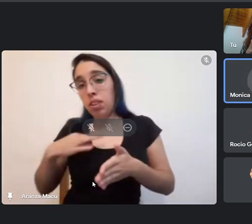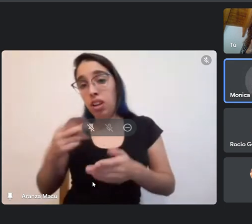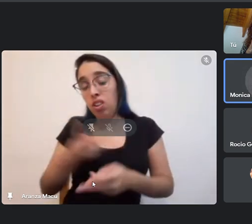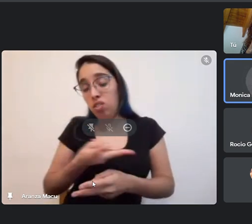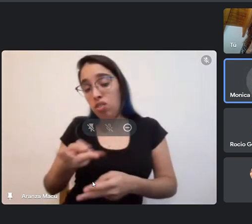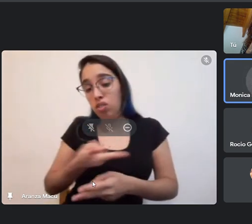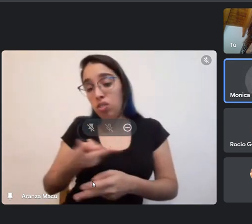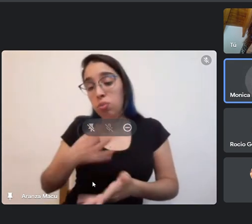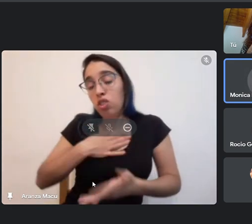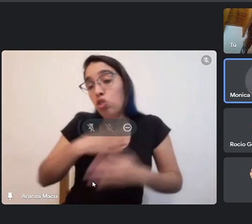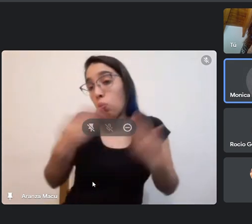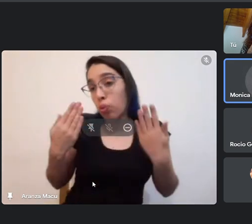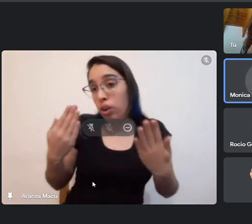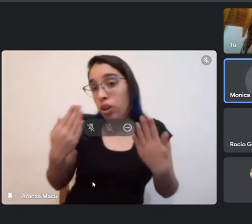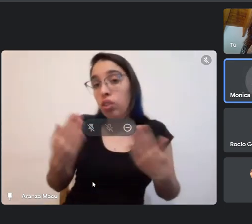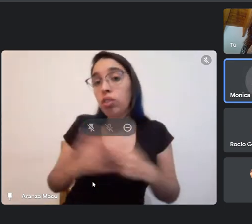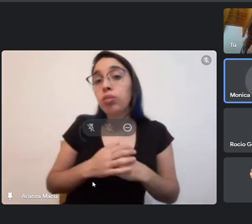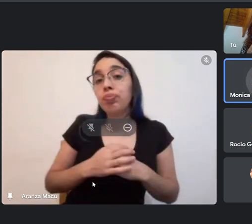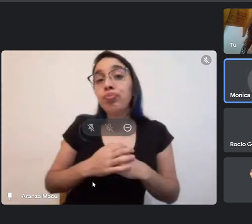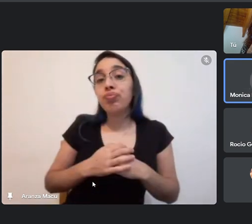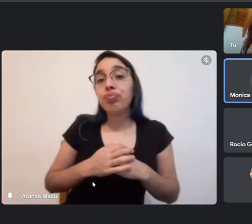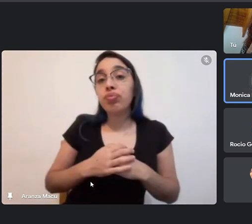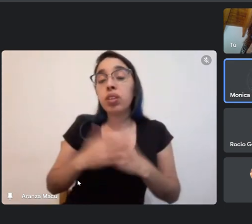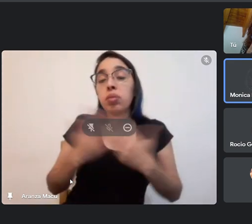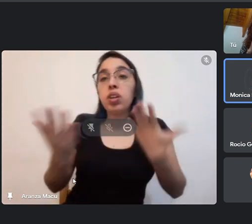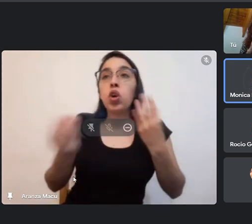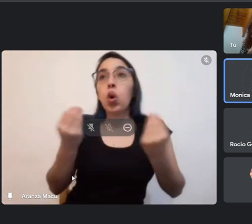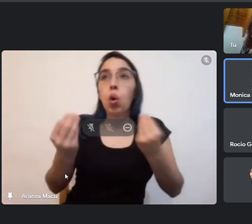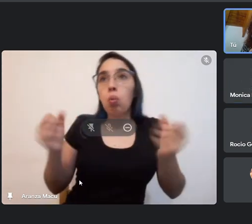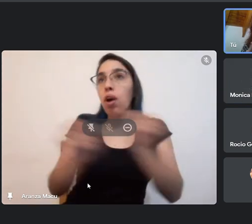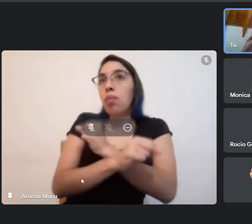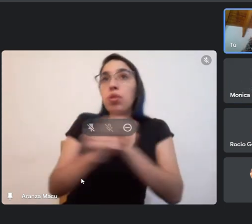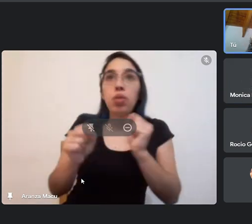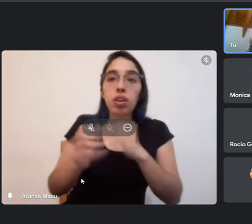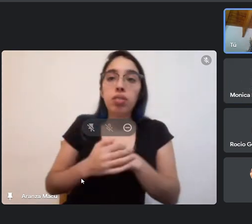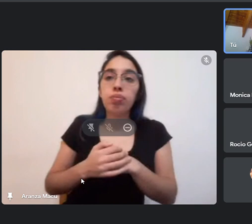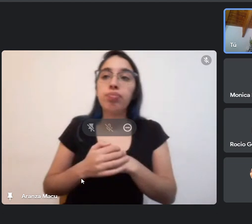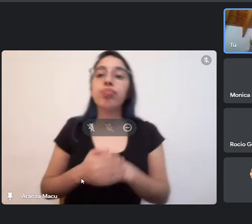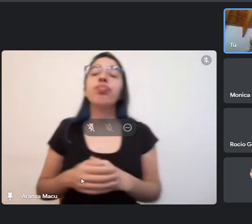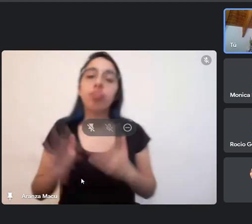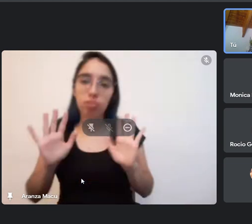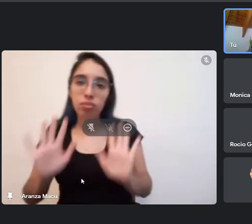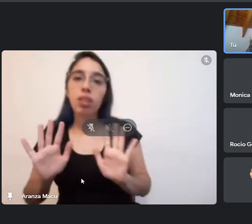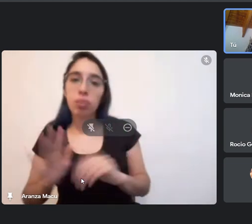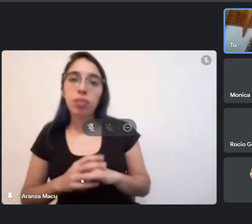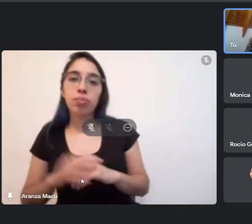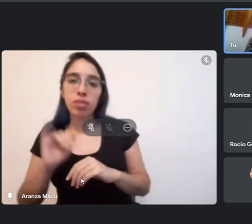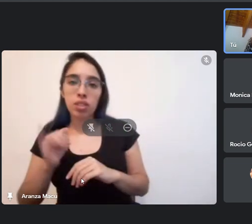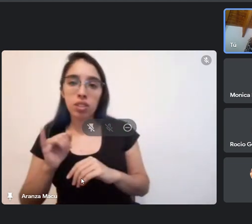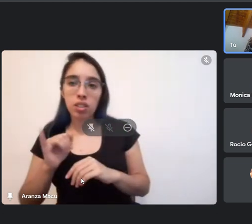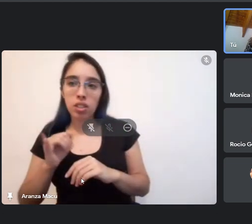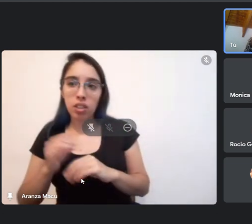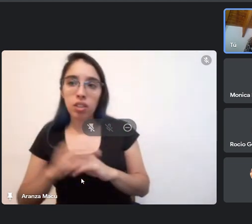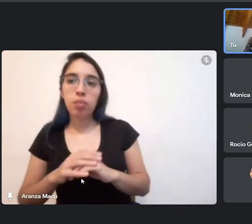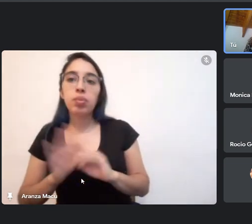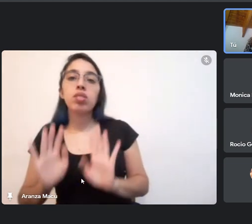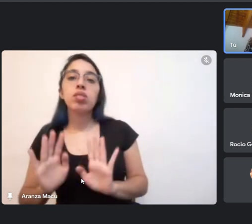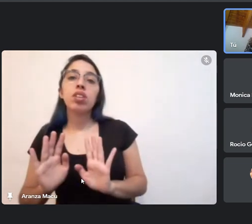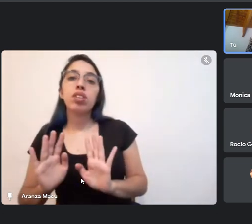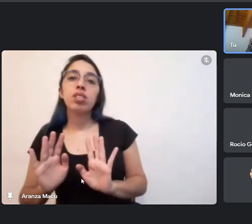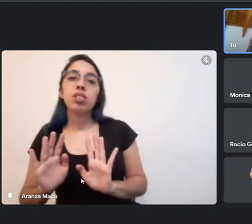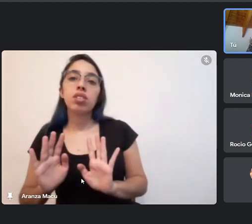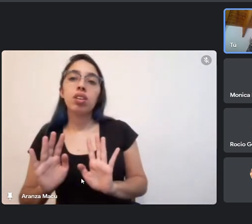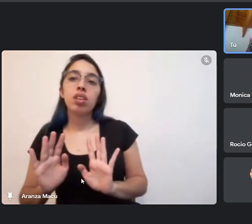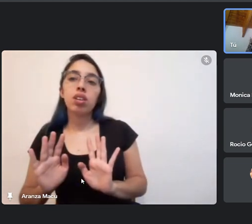digamos, la posibilidad de poder aprobar de alguna manera. Claro, sí. Por eso te digo, en este caso, que ahora tengo